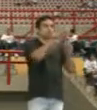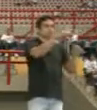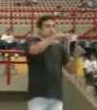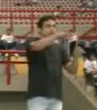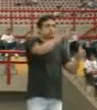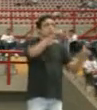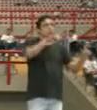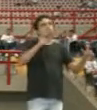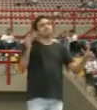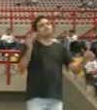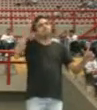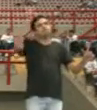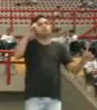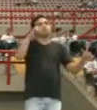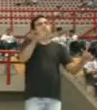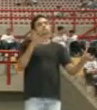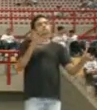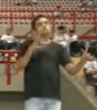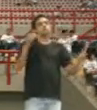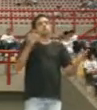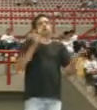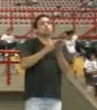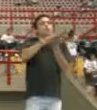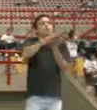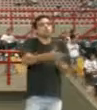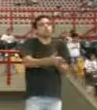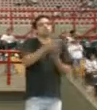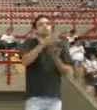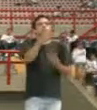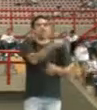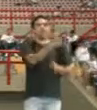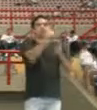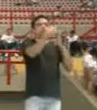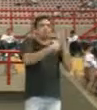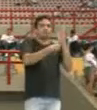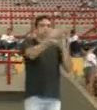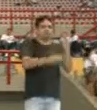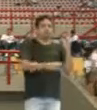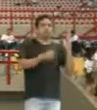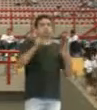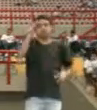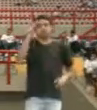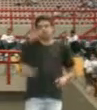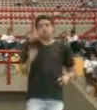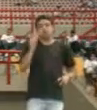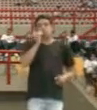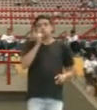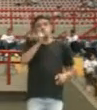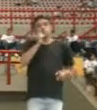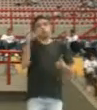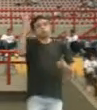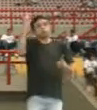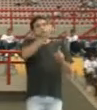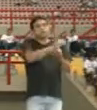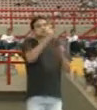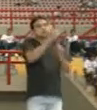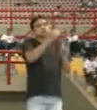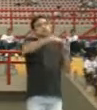sociedade. Como é que eu entraria numa redação que falasse do papel da mulher na